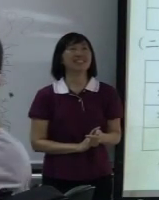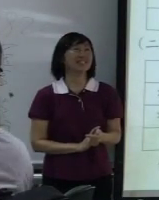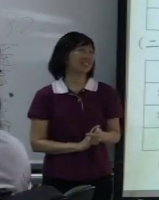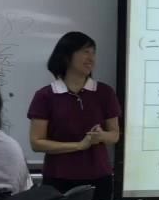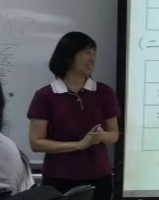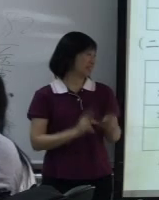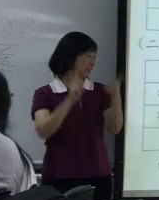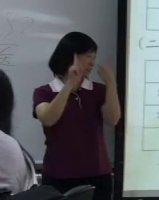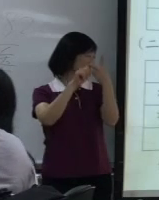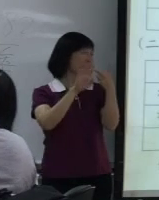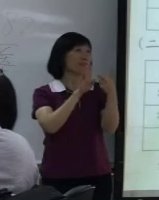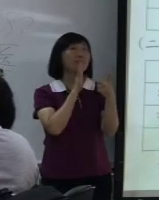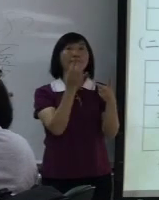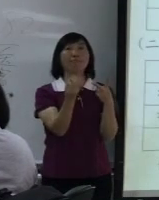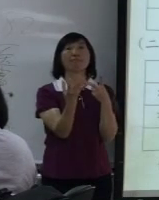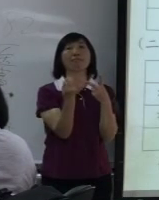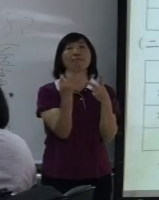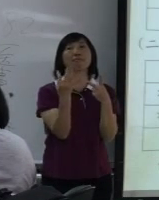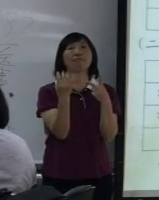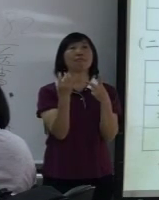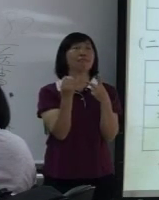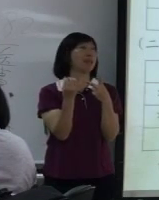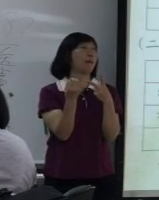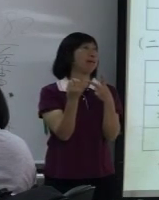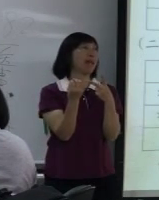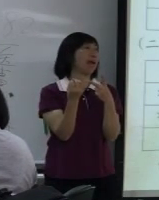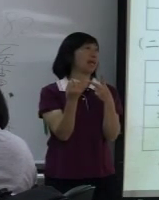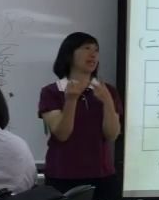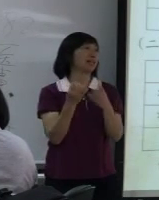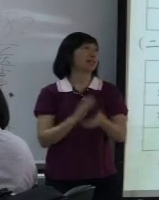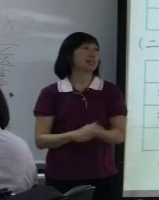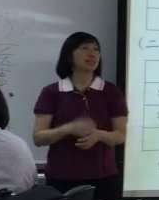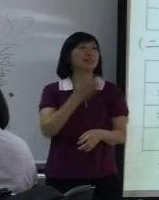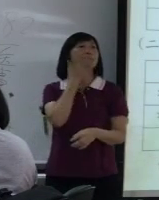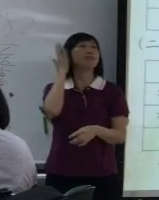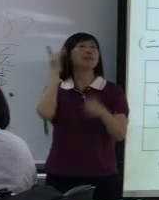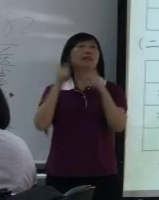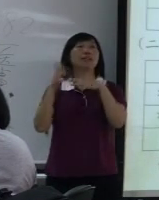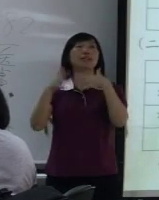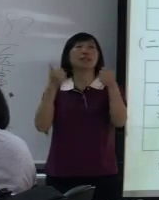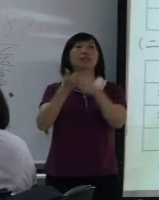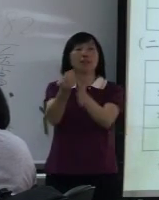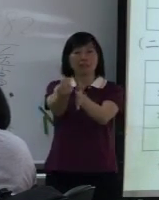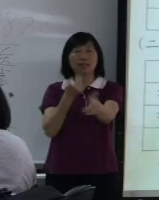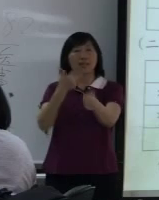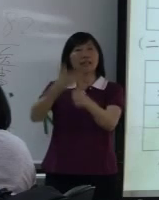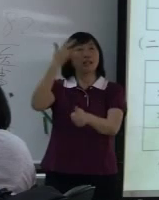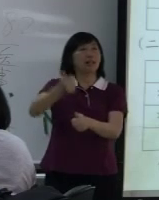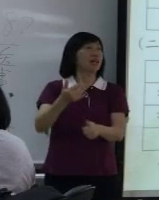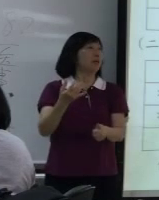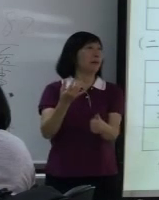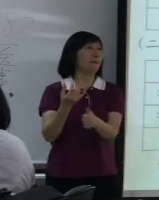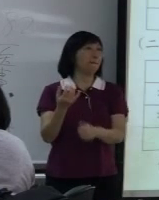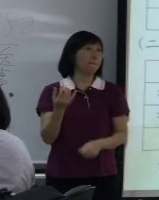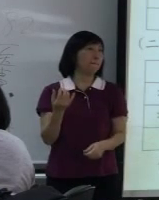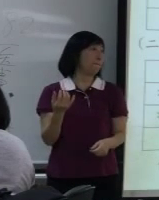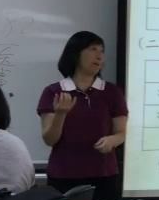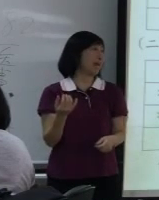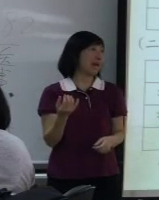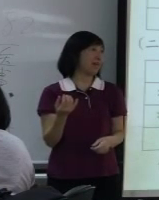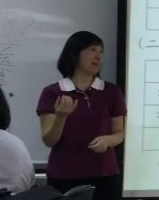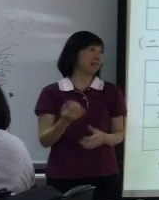好，第二位呢，就是中华民国聋人协会前理事长黄淑芬老师